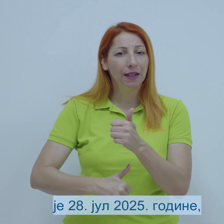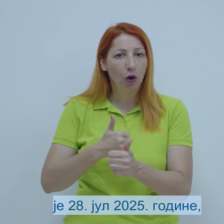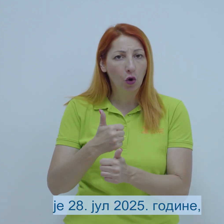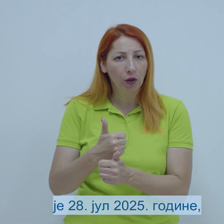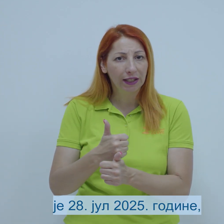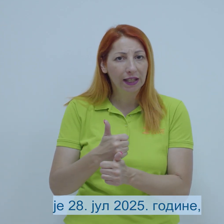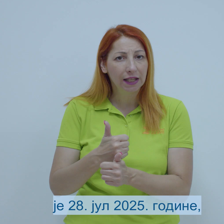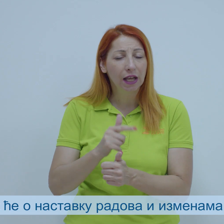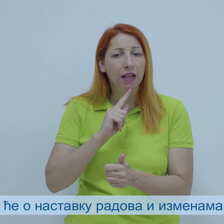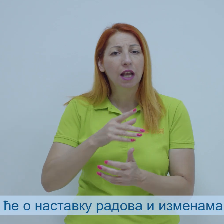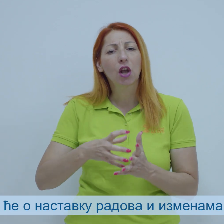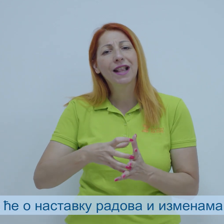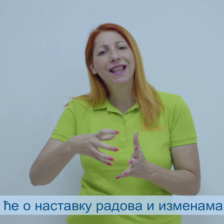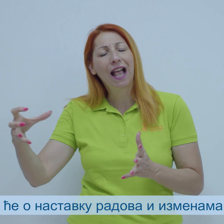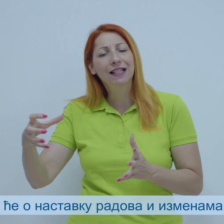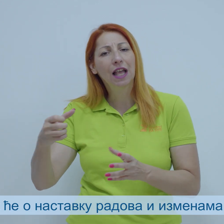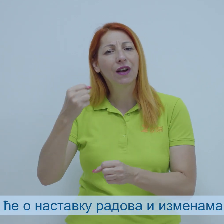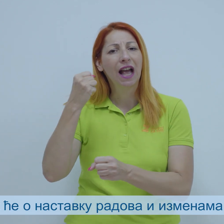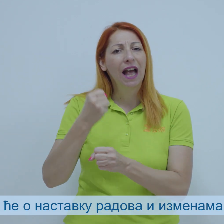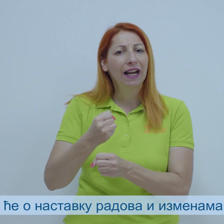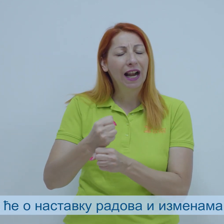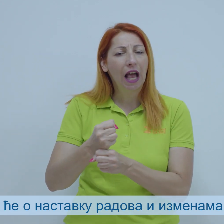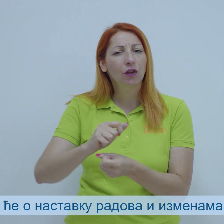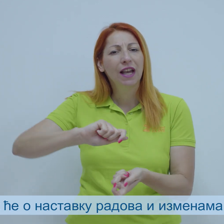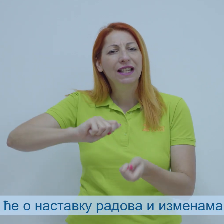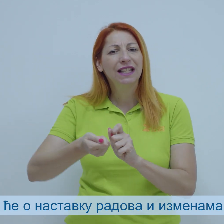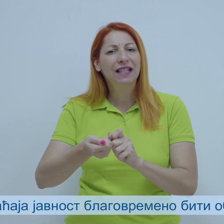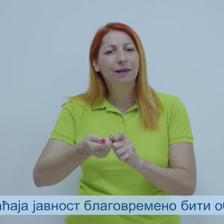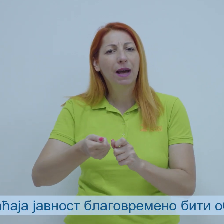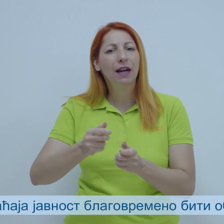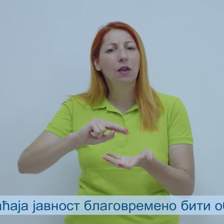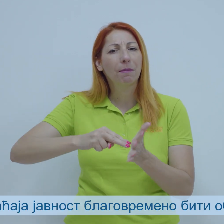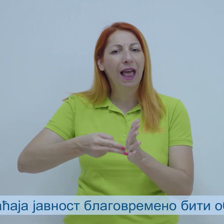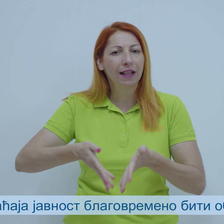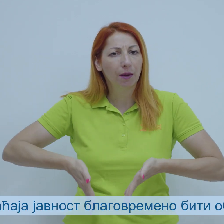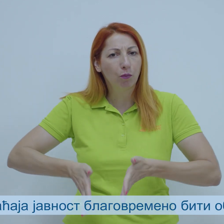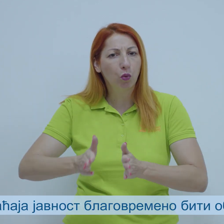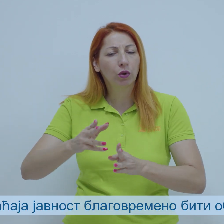godine, dok će u nastavku radova i izmenama režima saobraćaja javnost